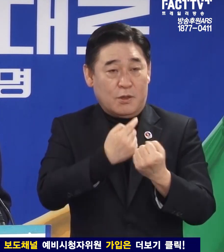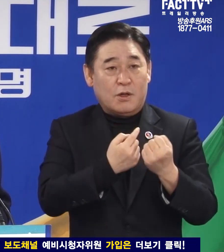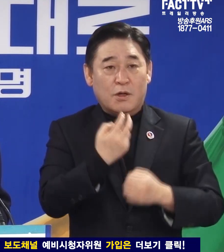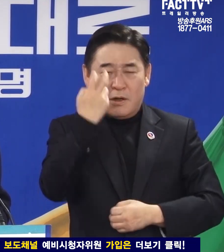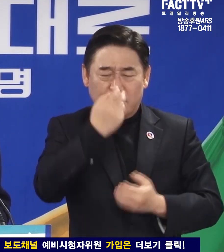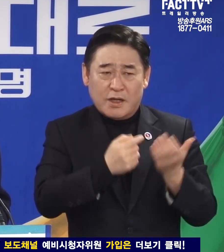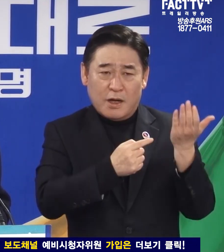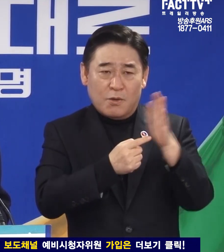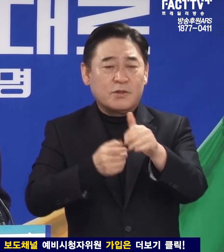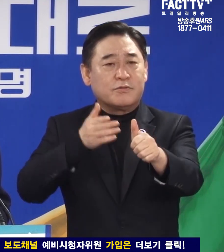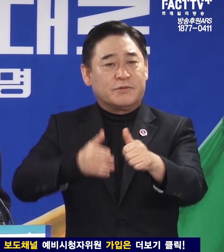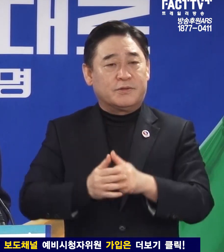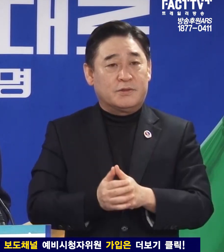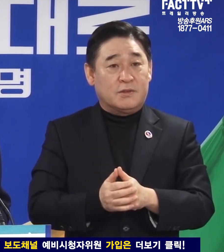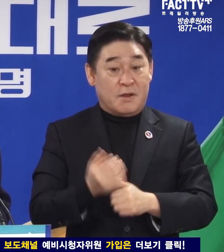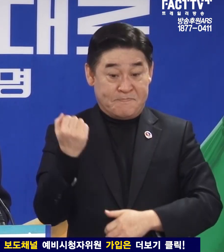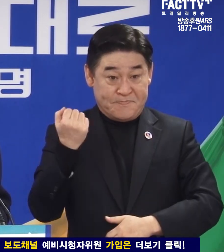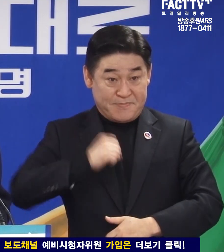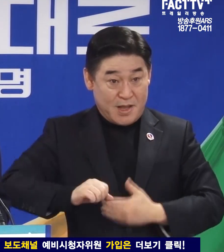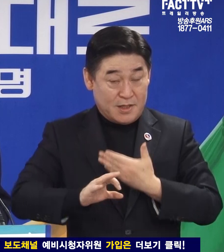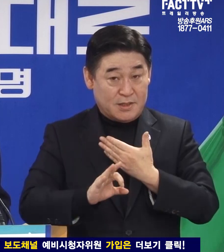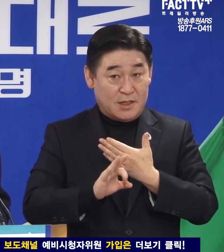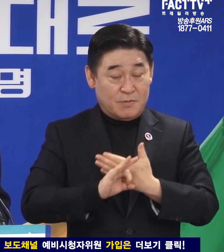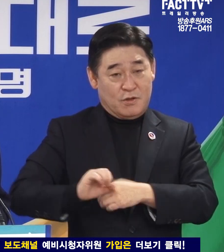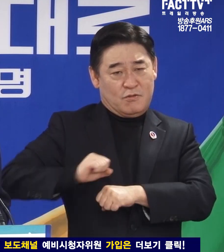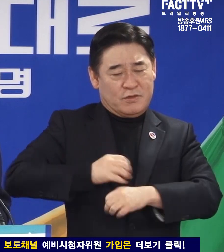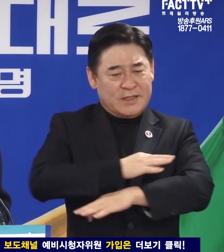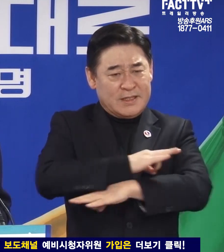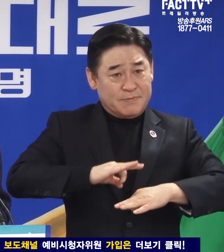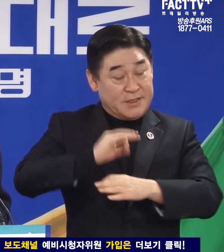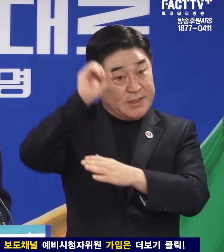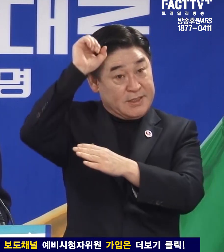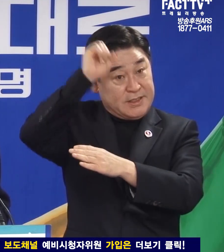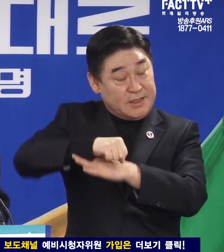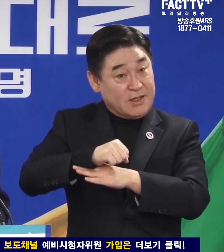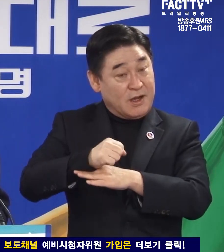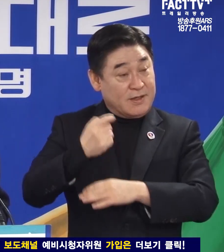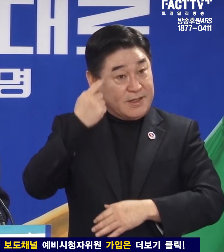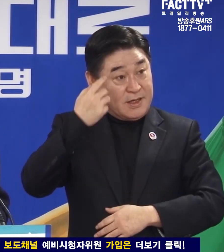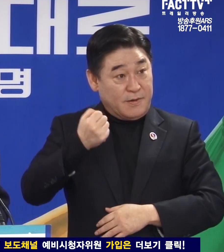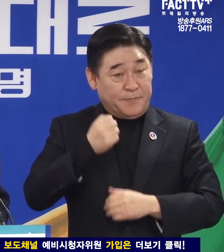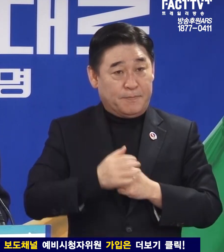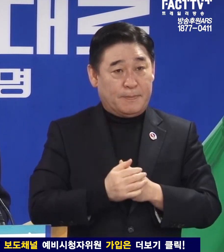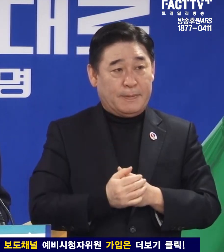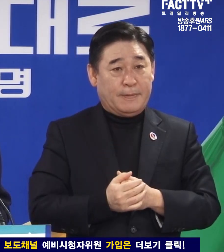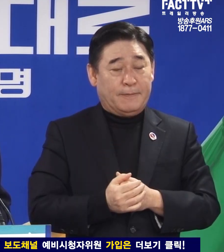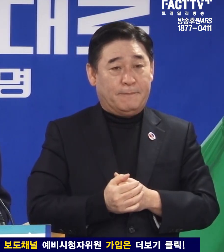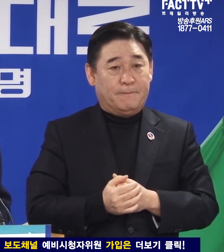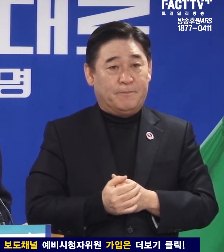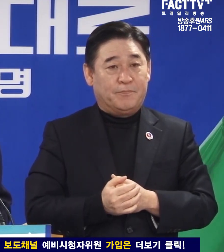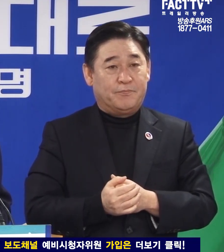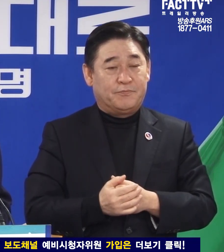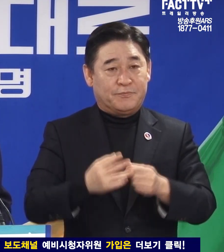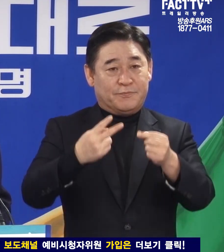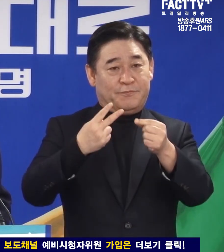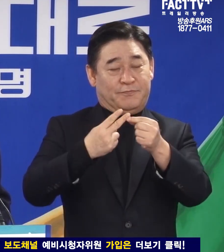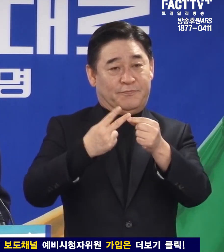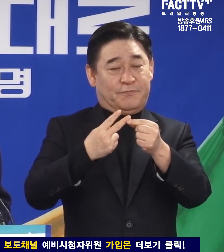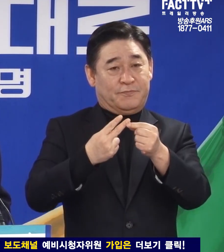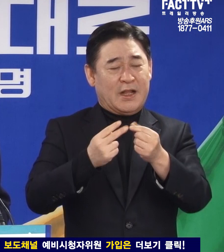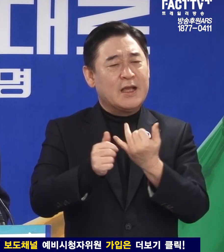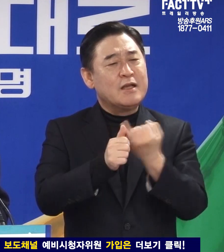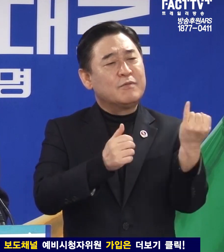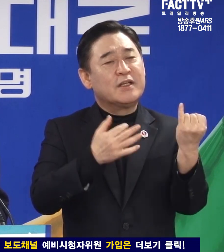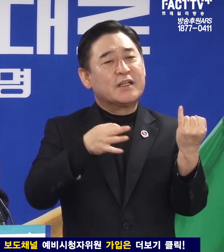공개하십시오. 이 요구를 거부한다면 병역비리를 인정한 것으로 간주할 것입니다. 둘째,